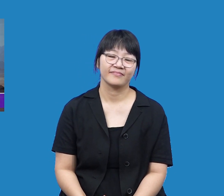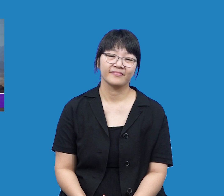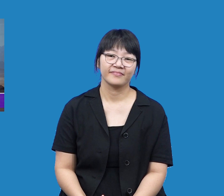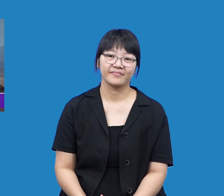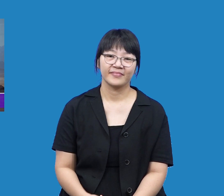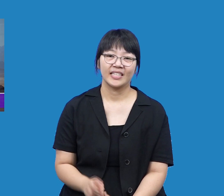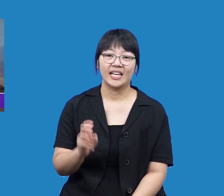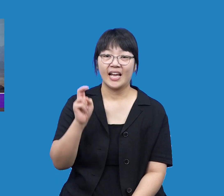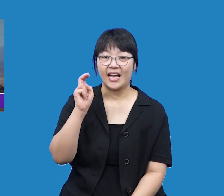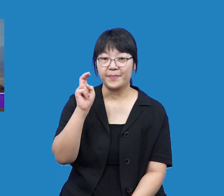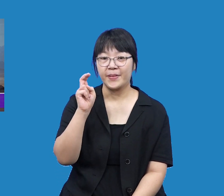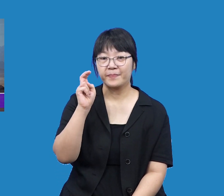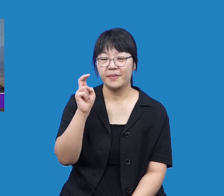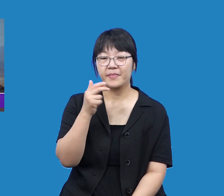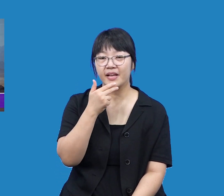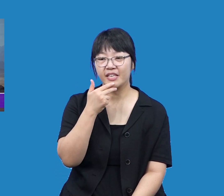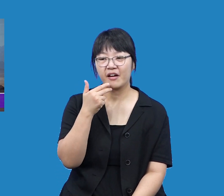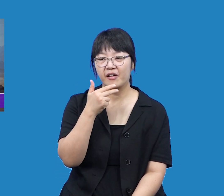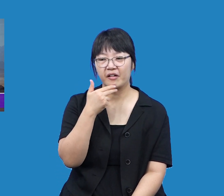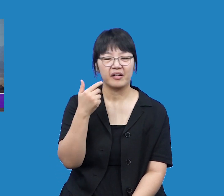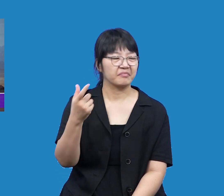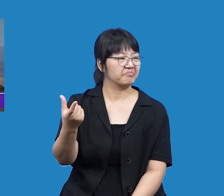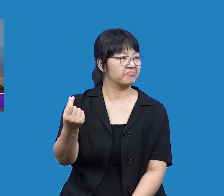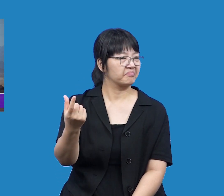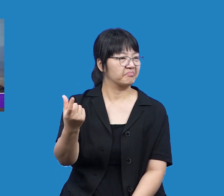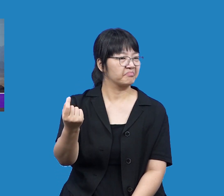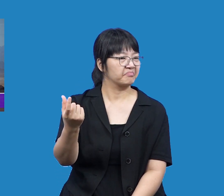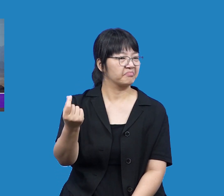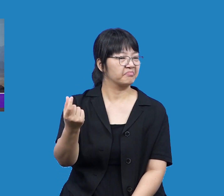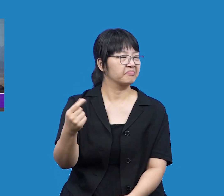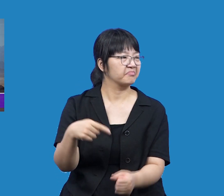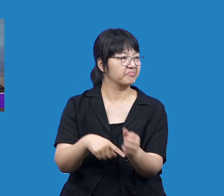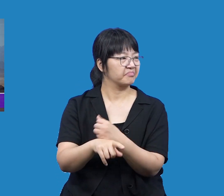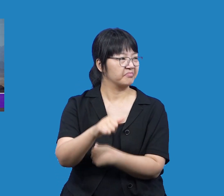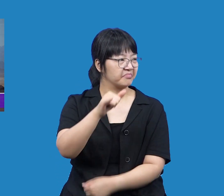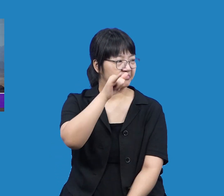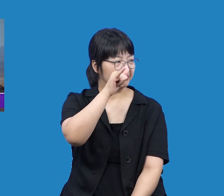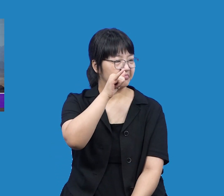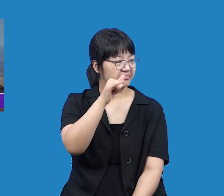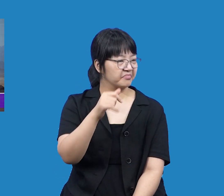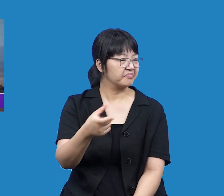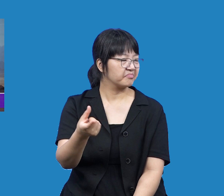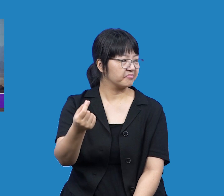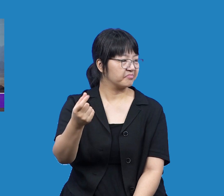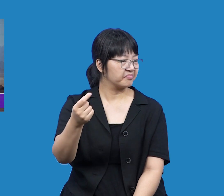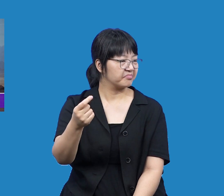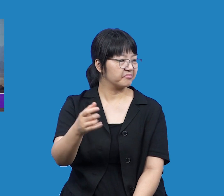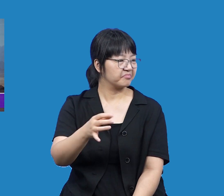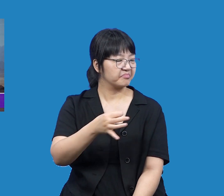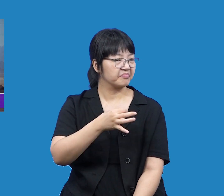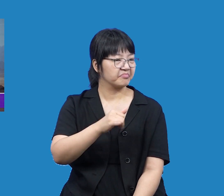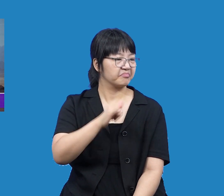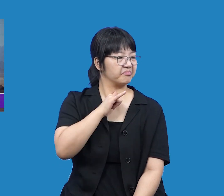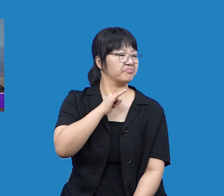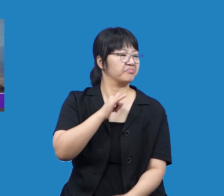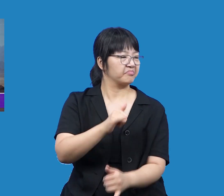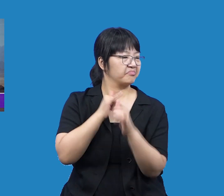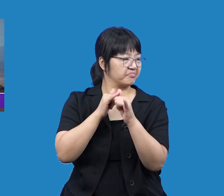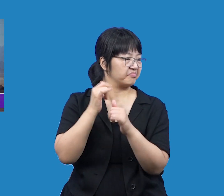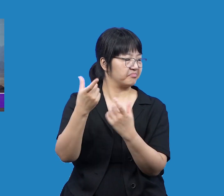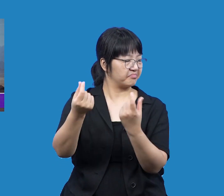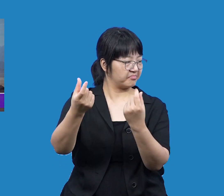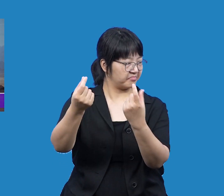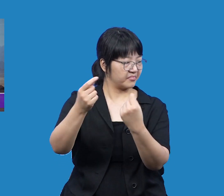deserves it. deserve는 그럴 만한 까닭이 있다. 그래서 마땅하다. 아마